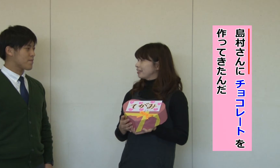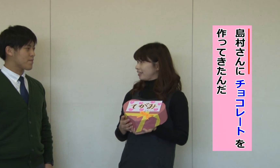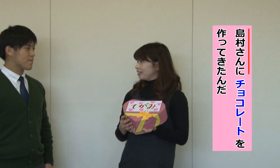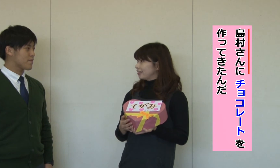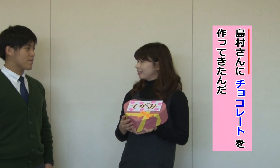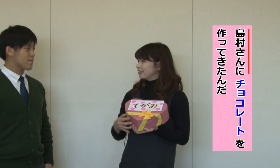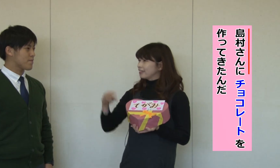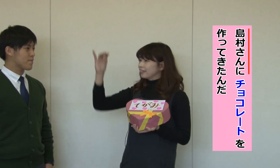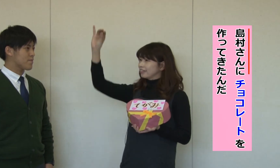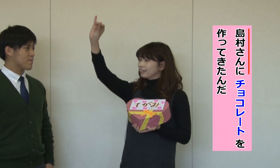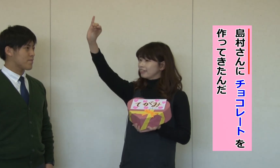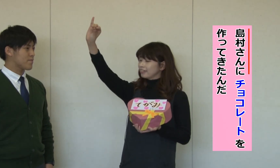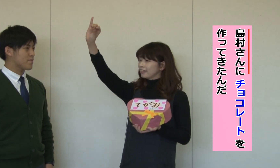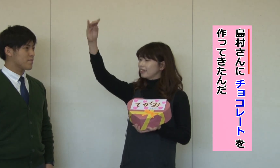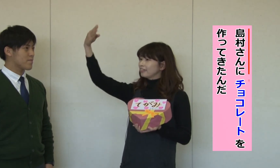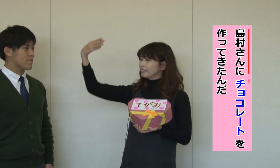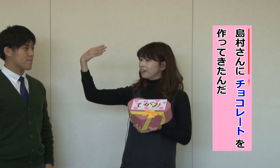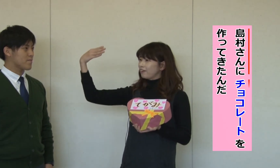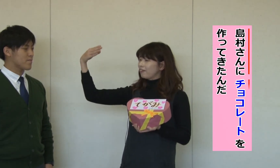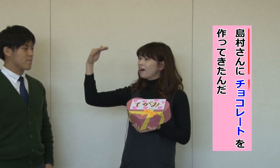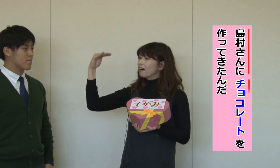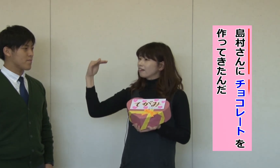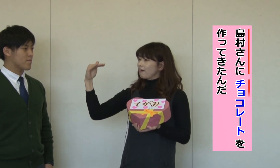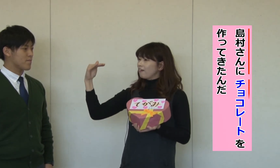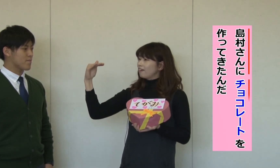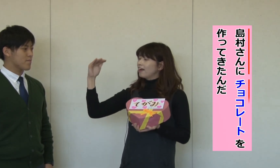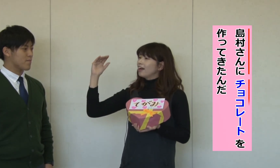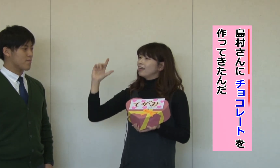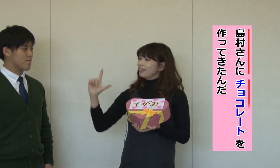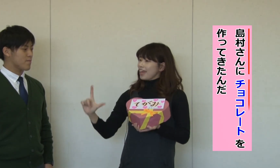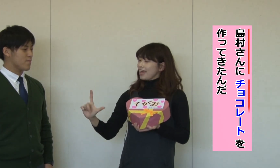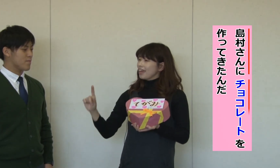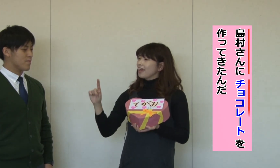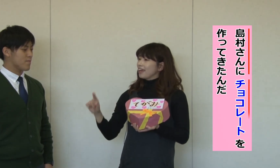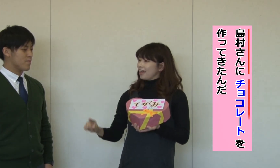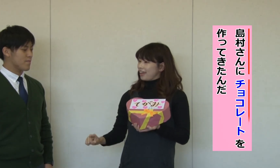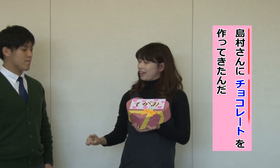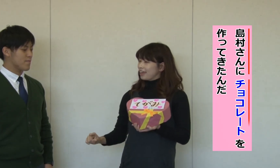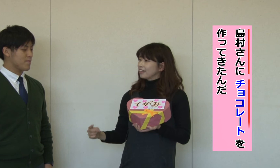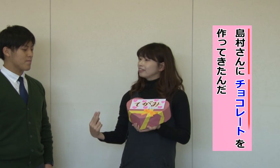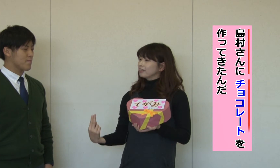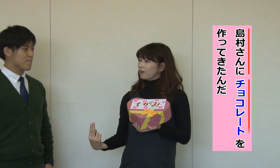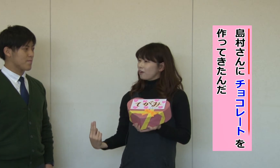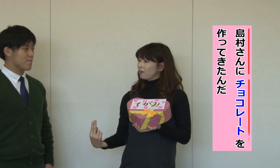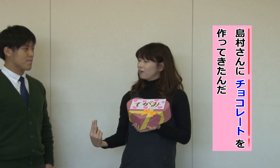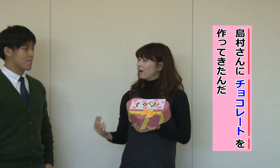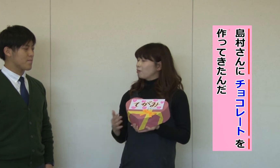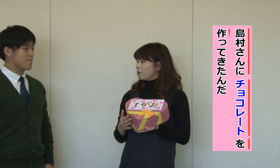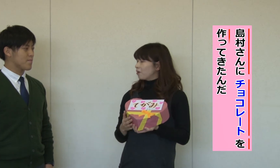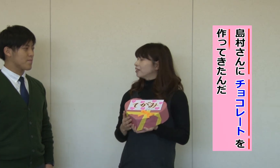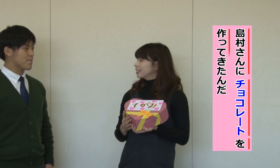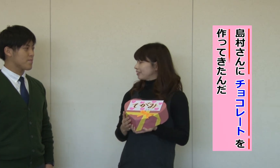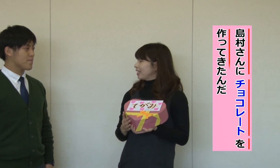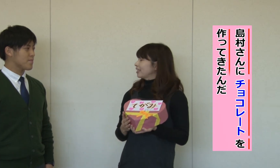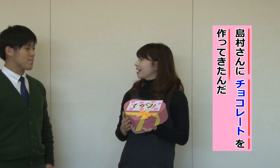にチョコレートを作ってきたん